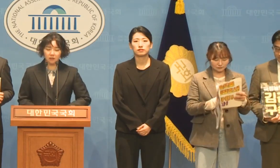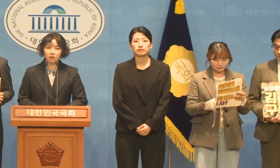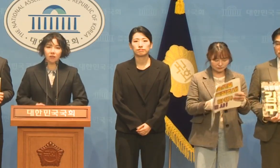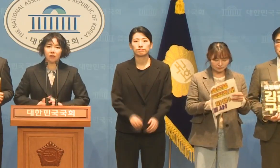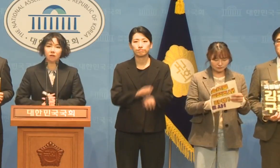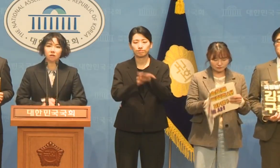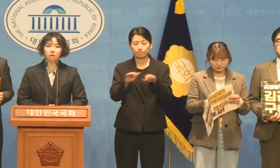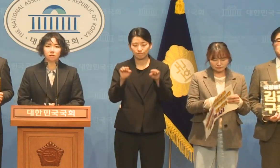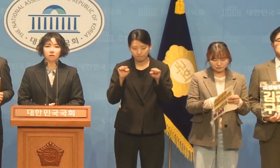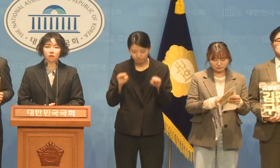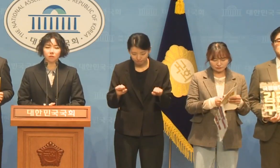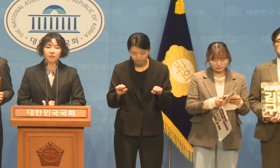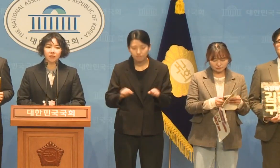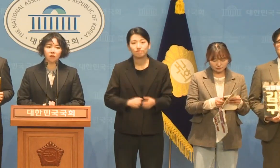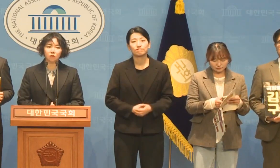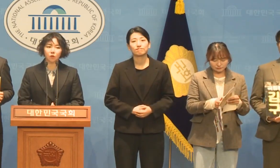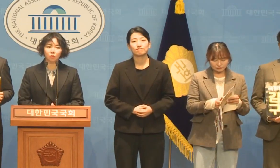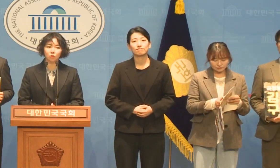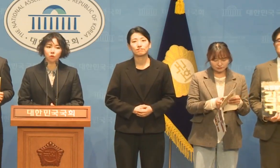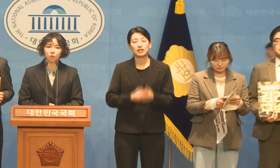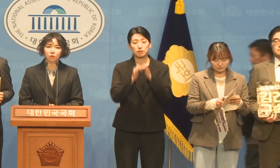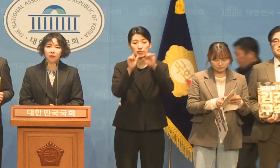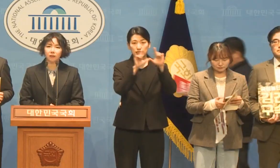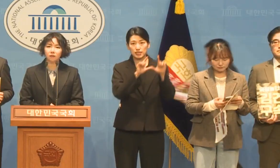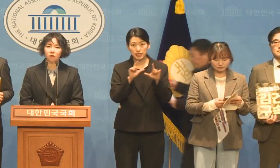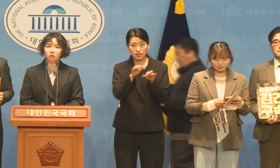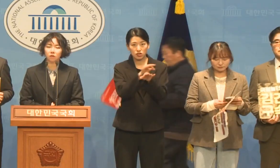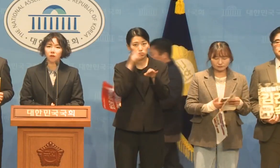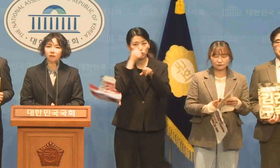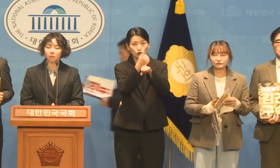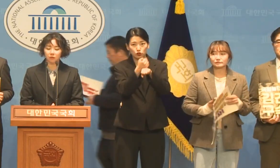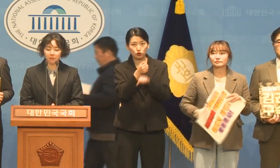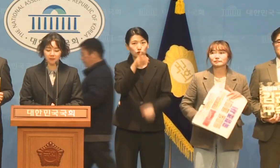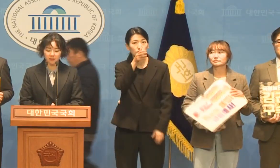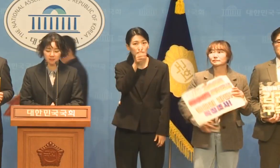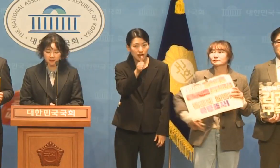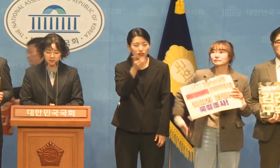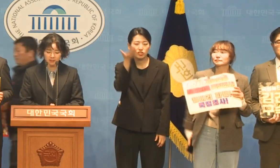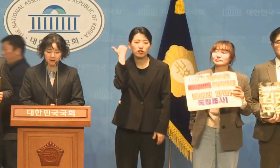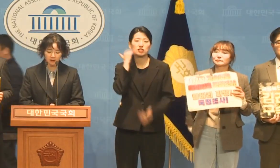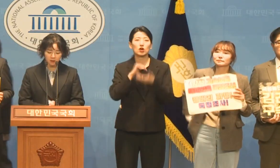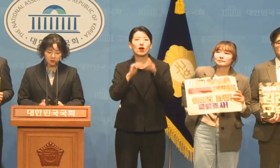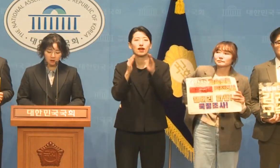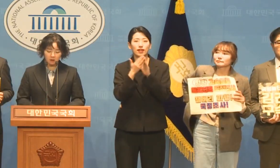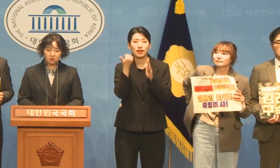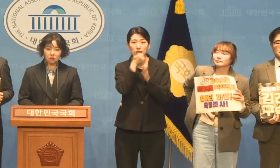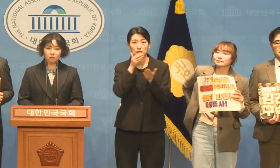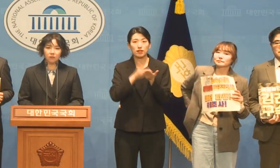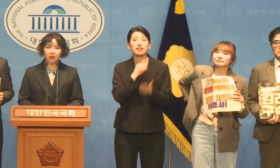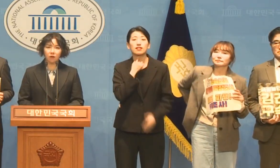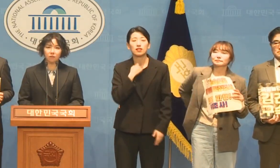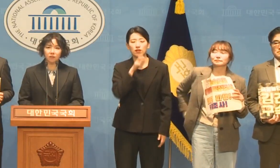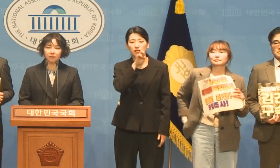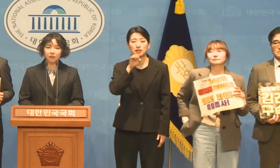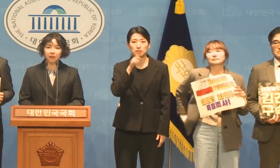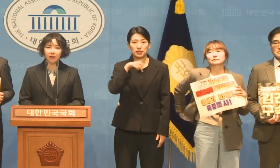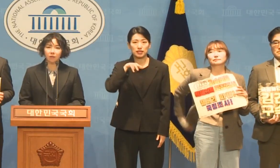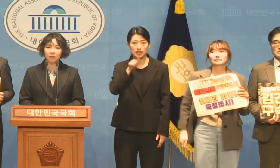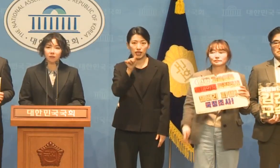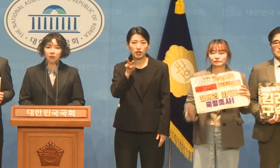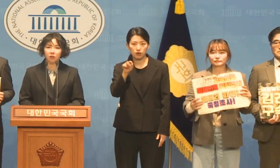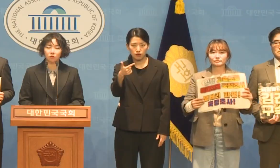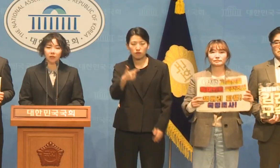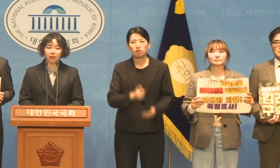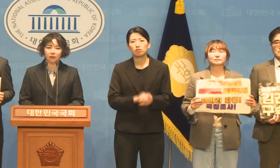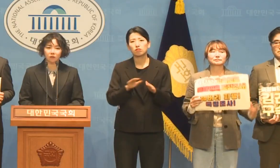네, 안녕하세요. 저는 민생경제연구소 소장 전 청와대 부대변인 임세은입니다. 지금 계엄 12.3